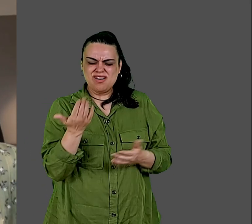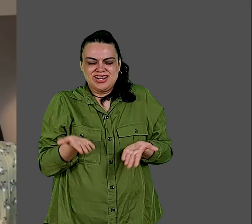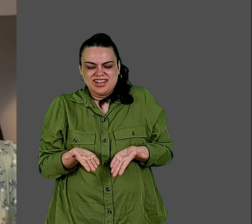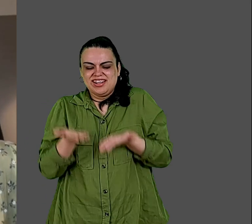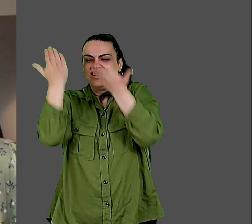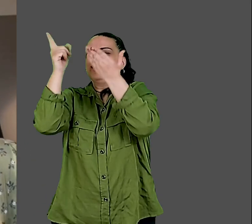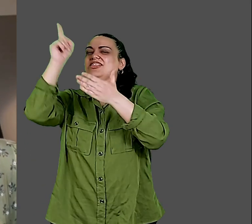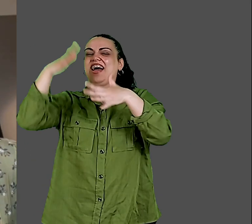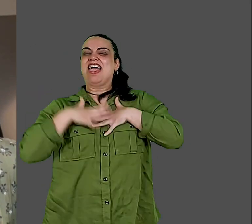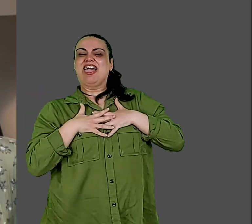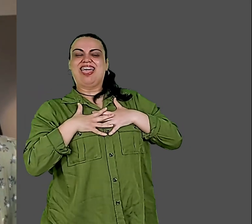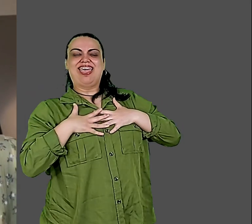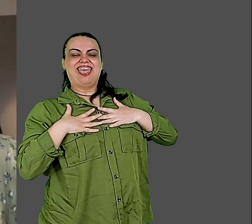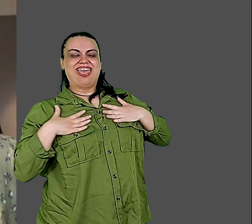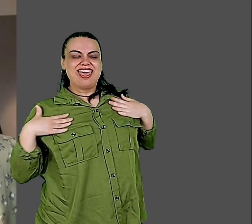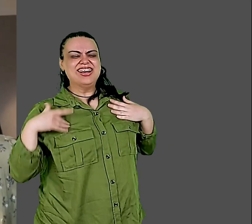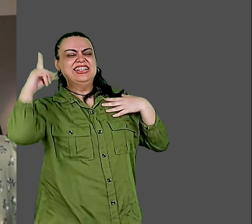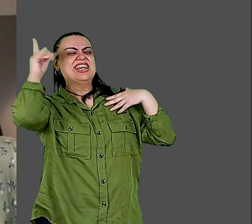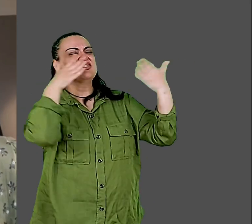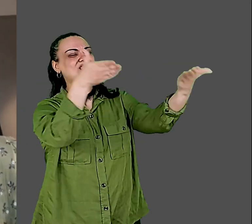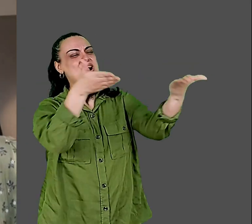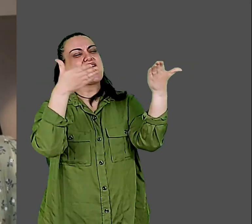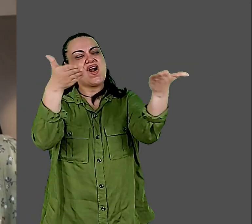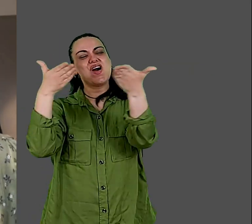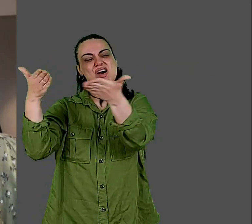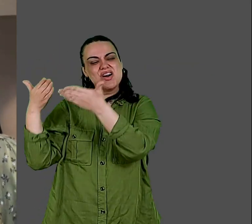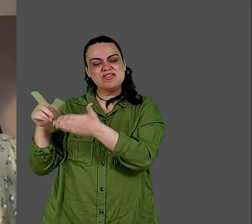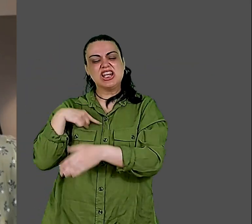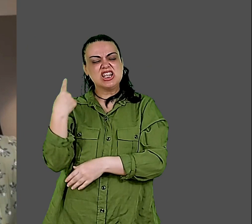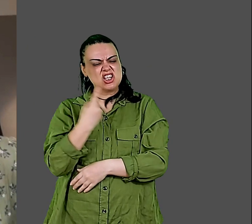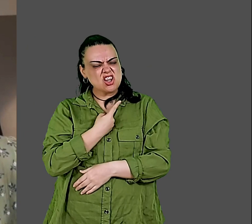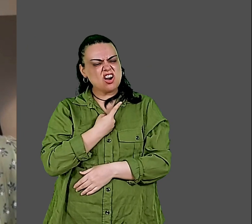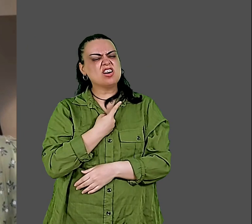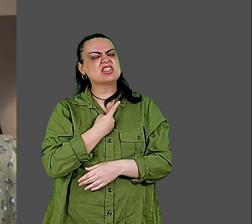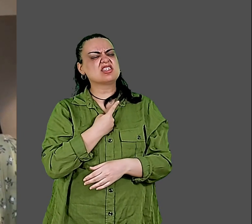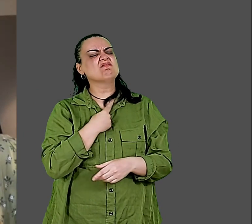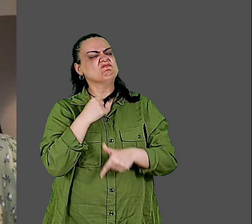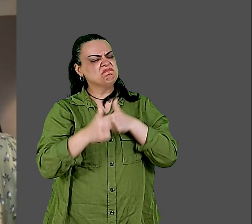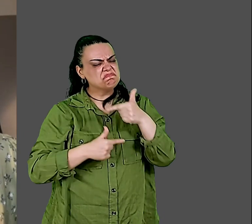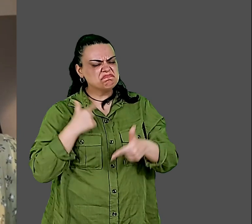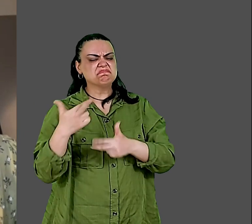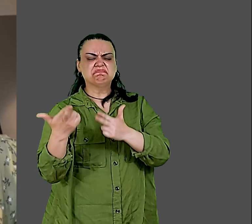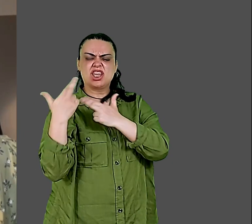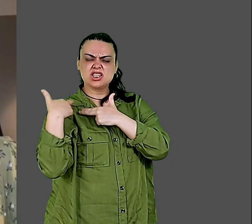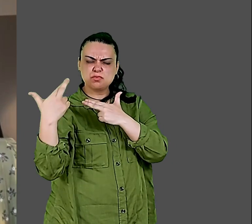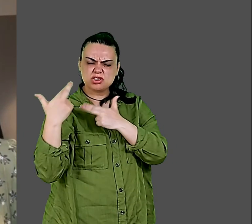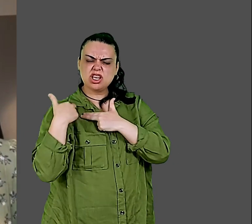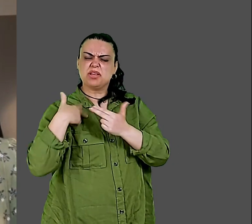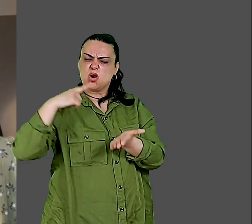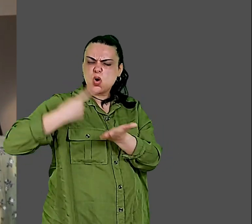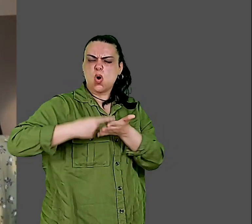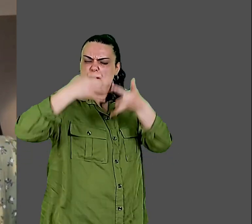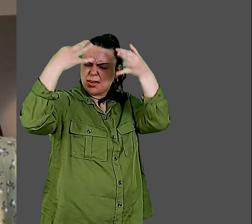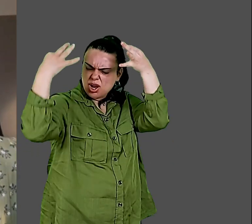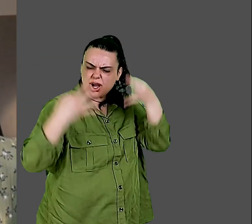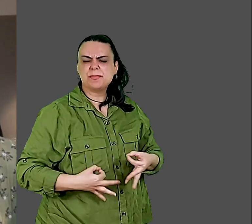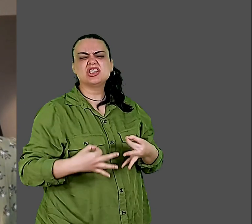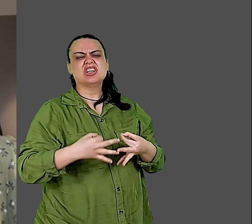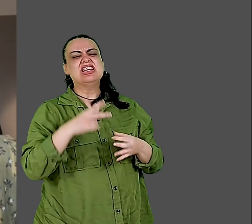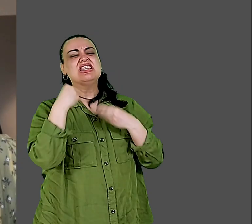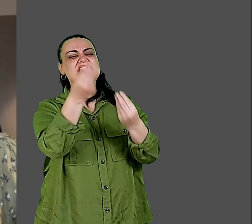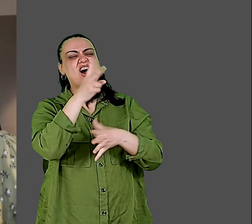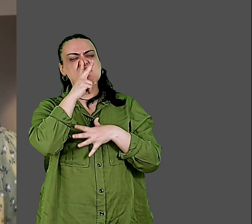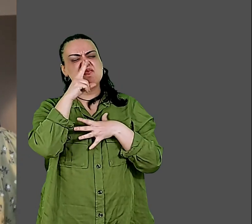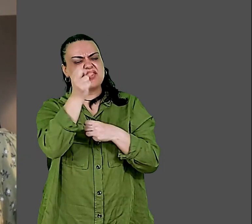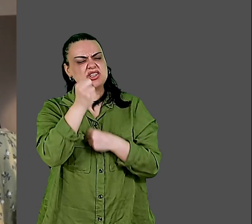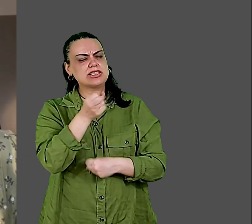nos dado de nos convidar para viver o chamado e honrar esse convite através do comprometimento. Fortalece os